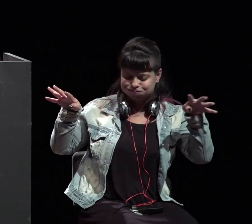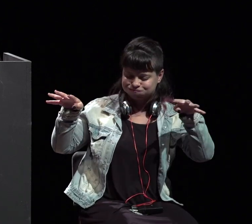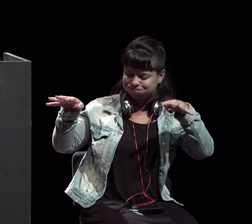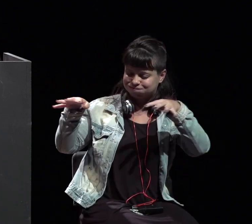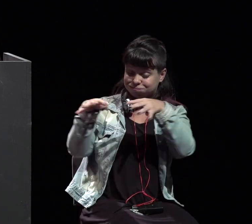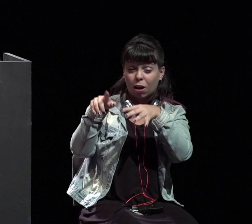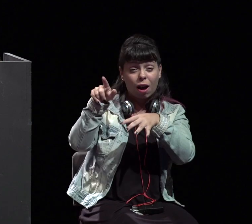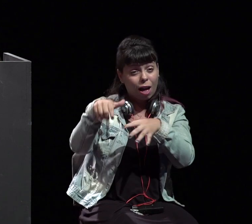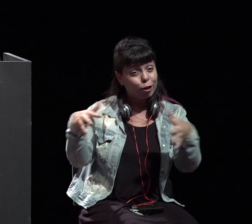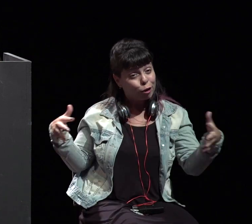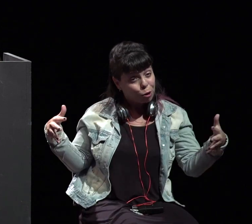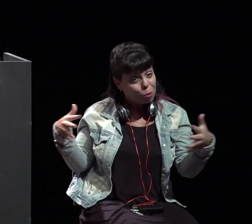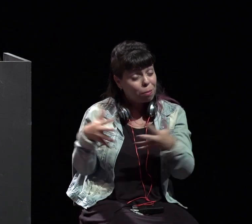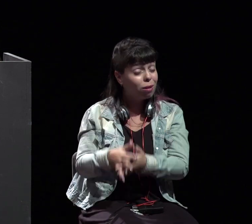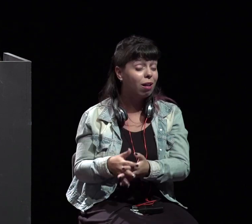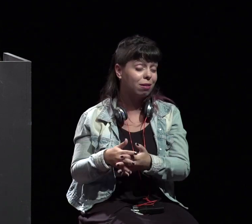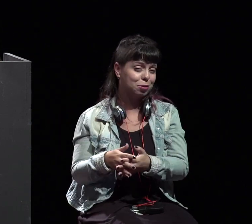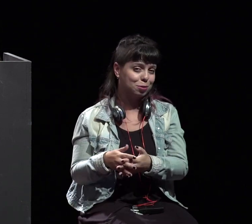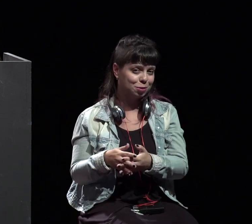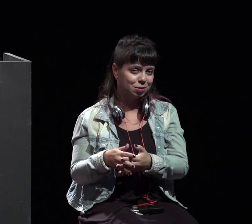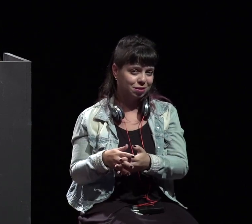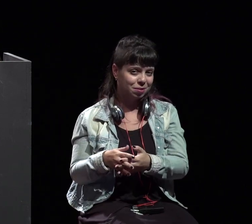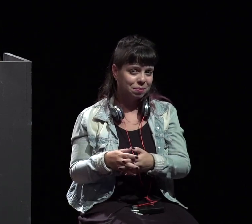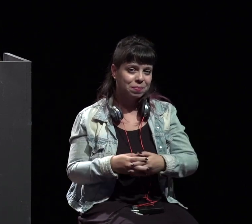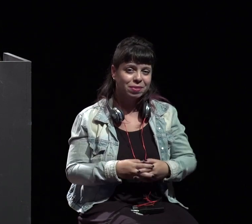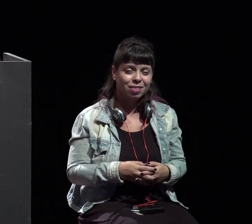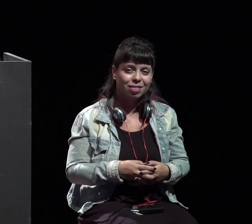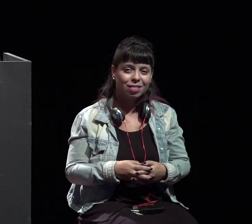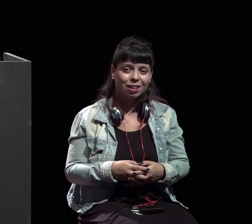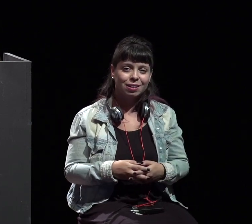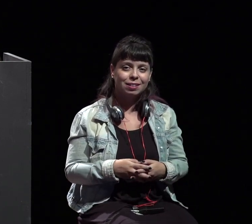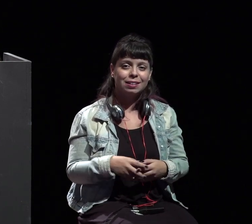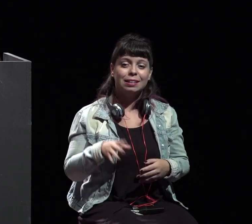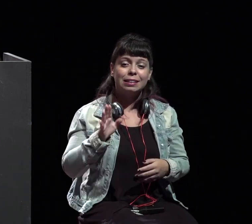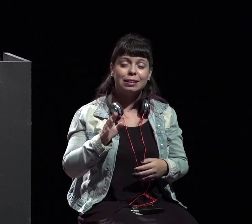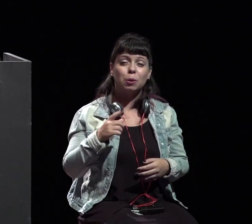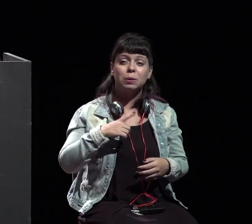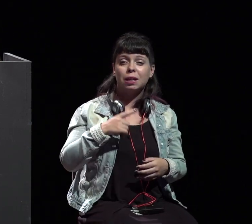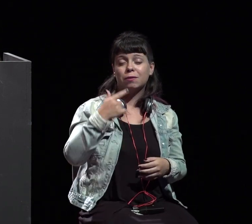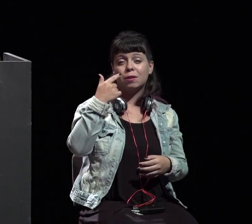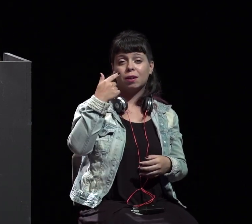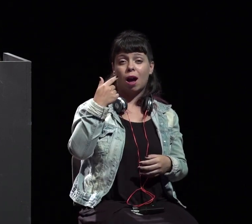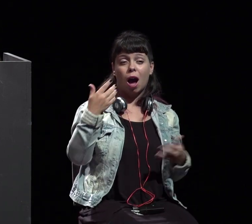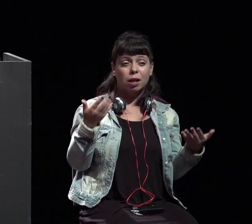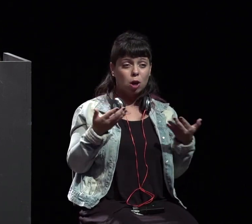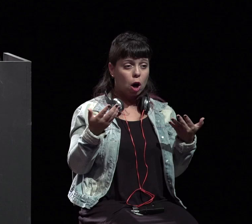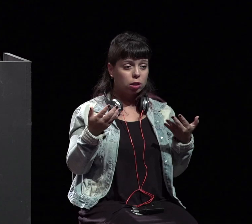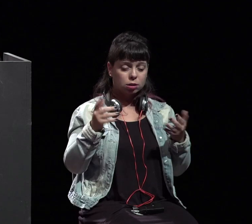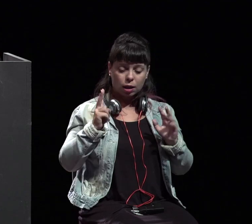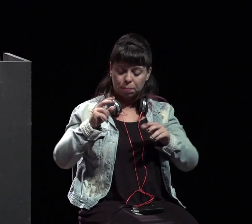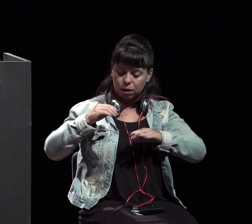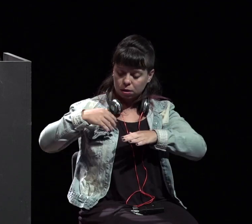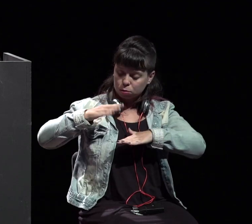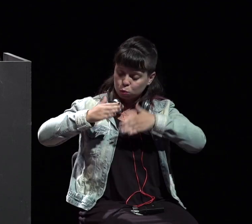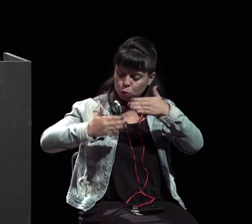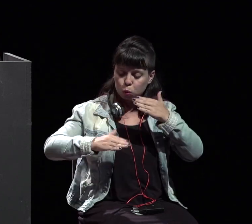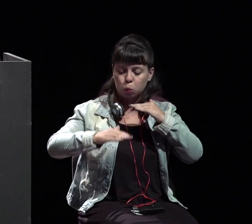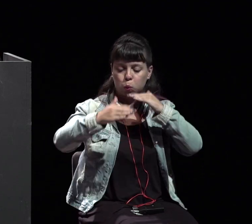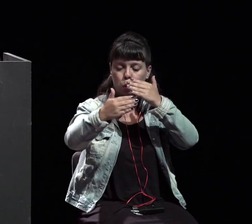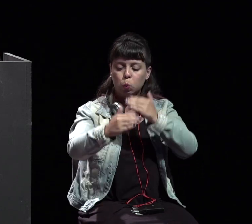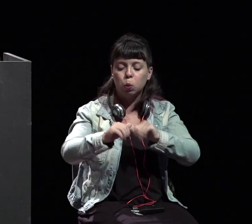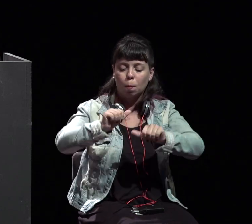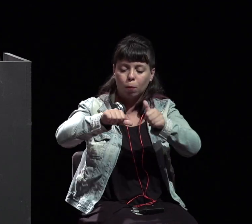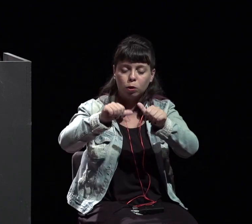sem motivos, entre as certezas que cultivamos, ainda que provisórias, em tempos tão voláteis, seguro-me